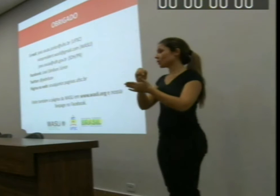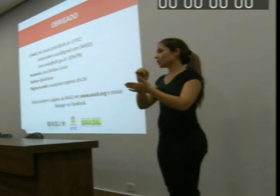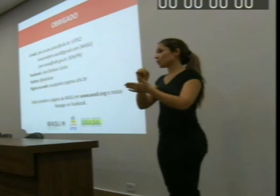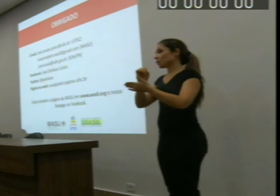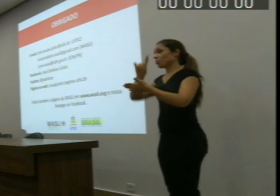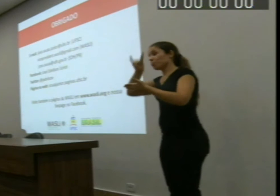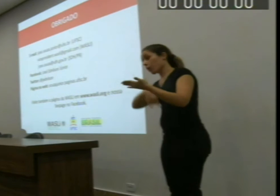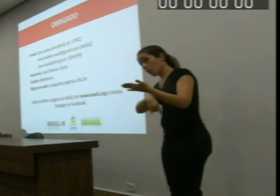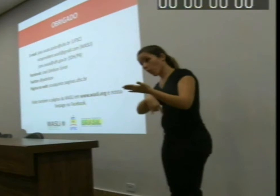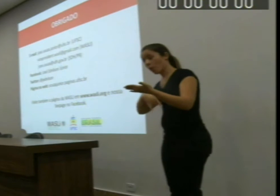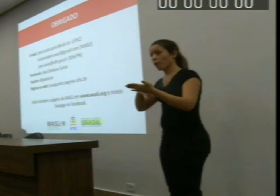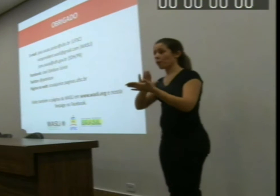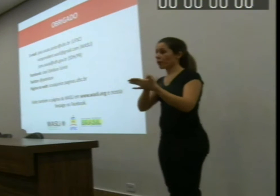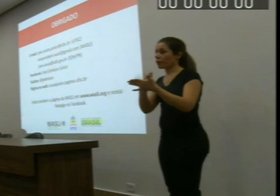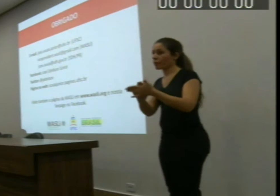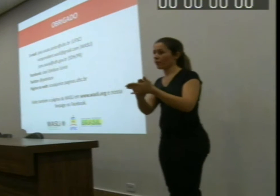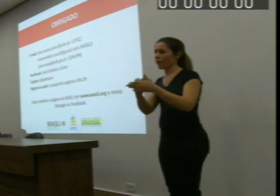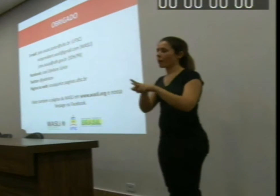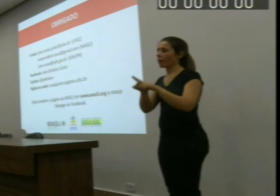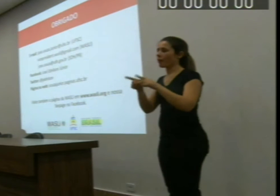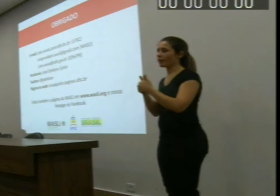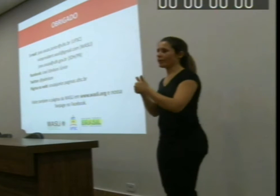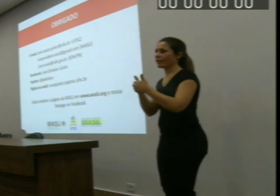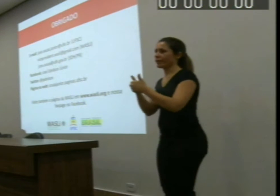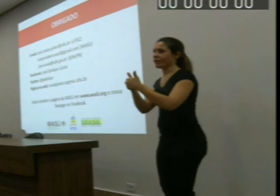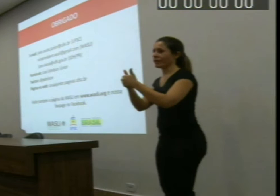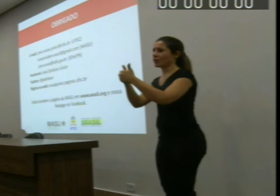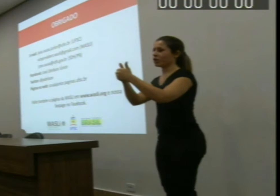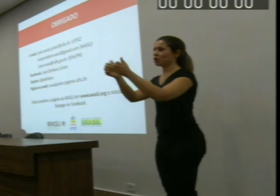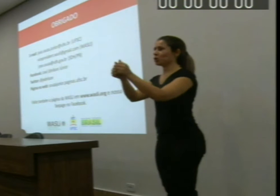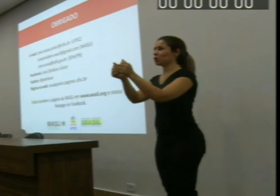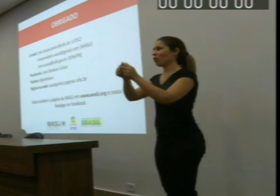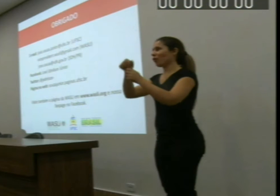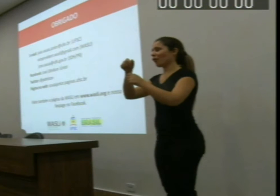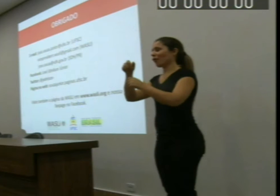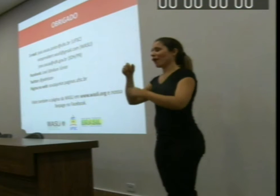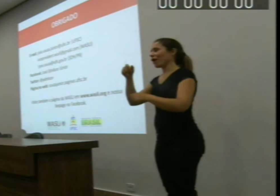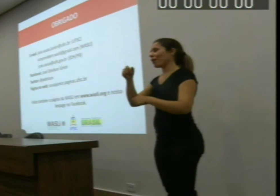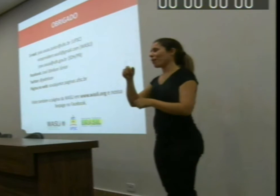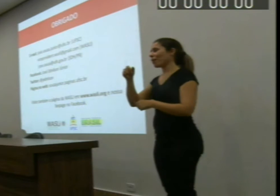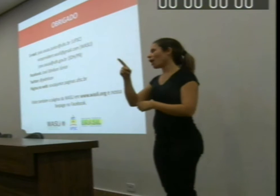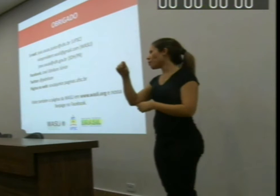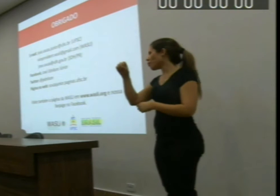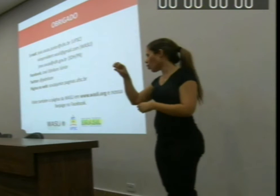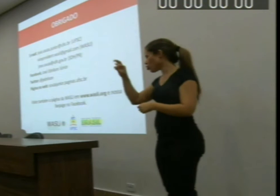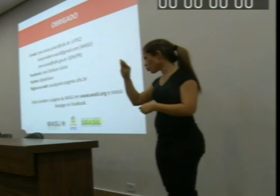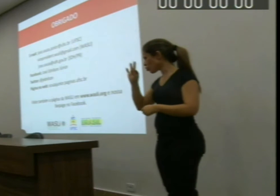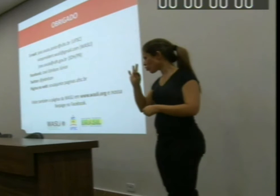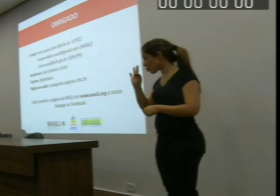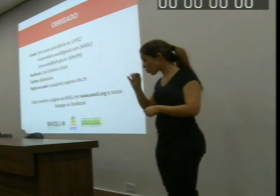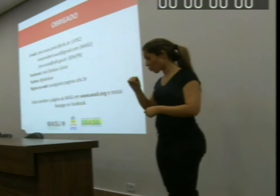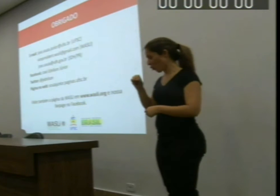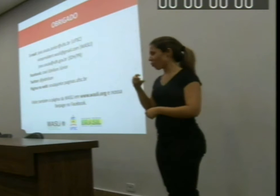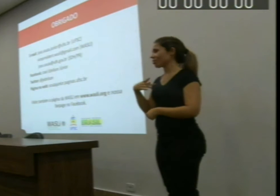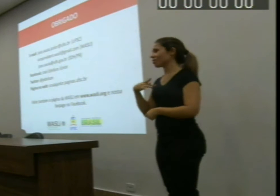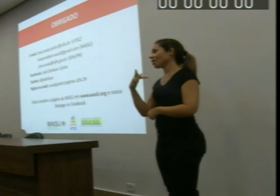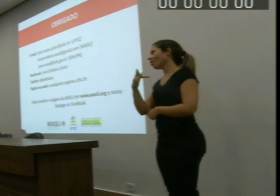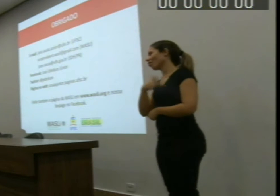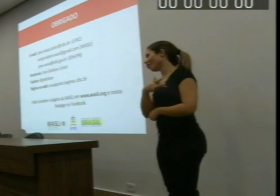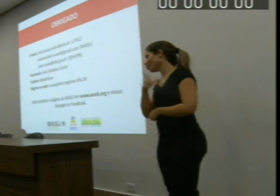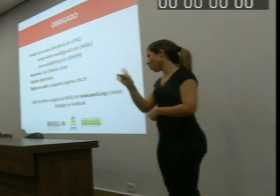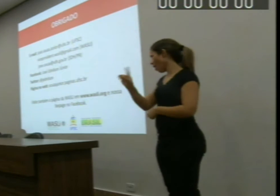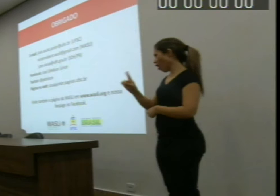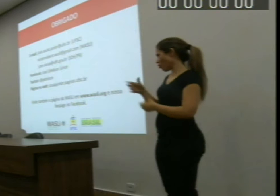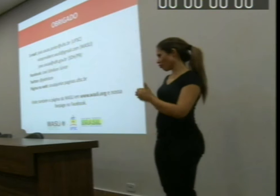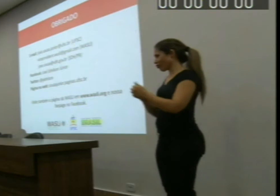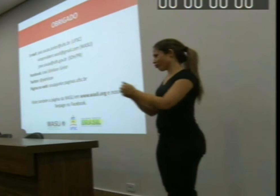deve acompanhar um aluno surdo no posto de saúde então se ele se recusar a acompanhar o aluno no posto de saúde quem que vai dizer que é a obrigação